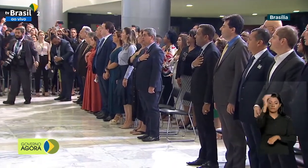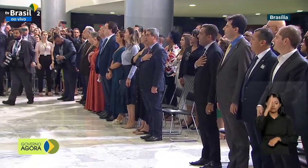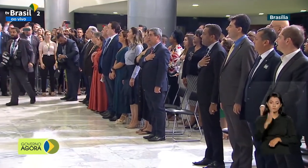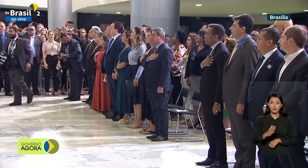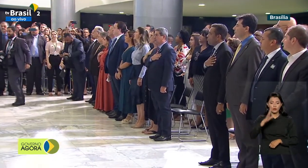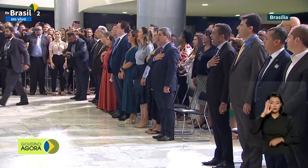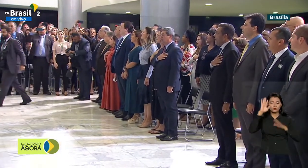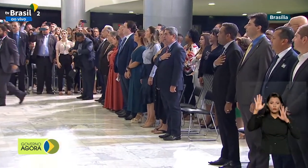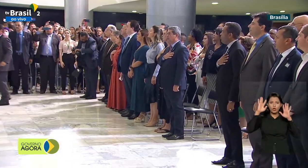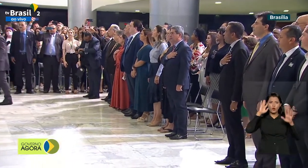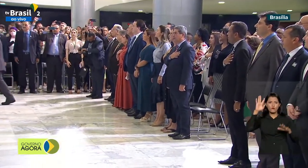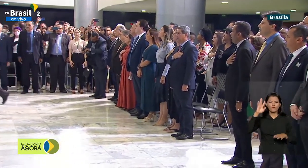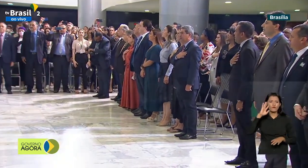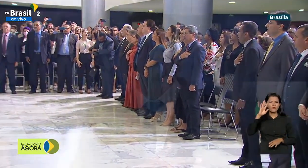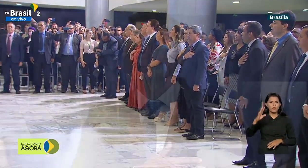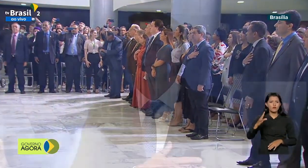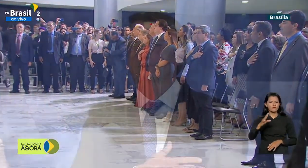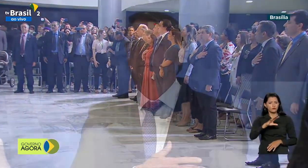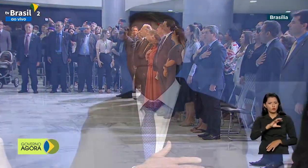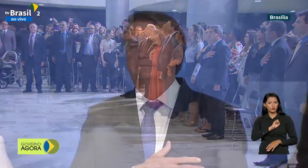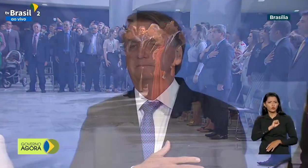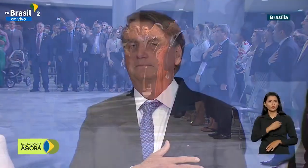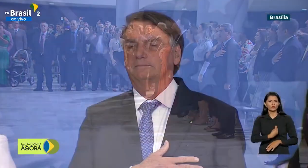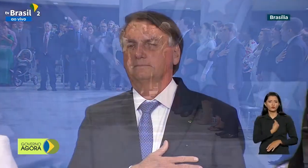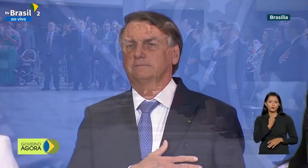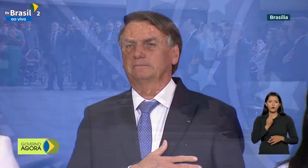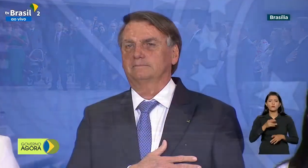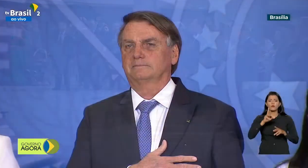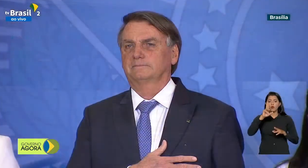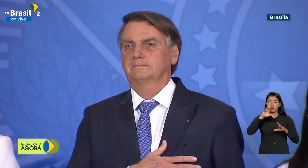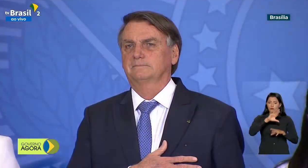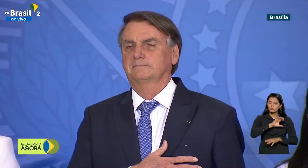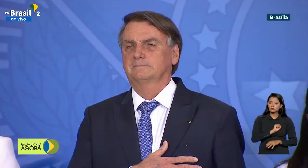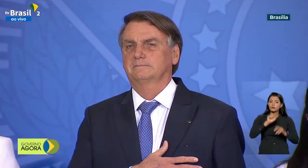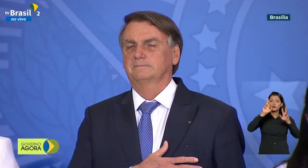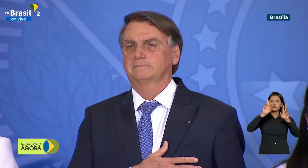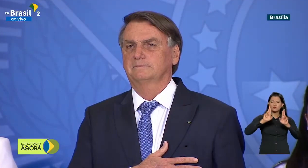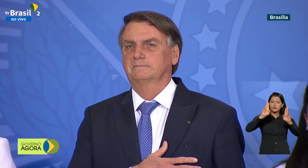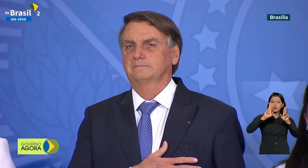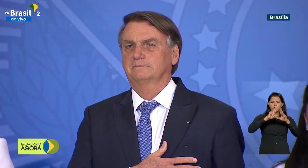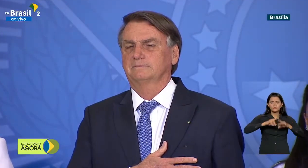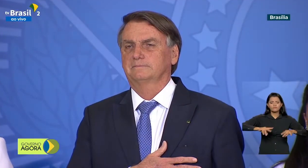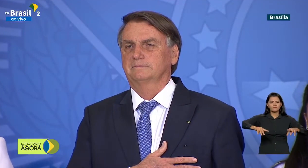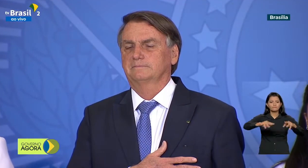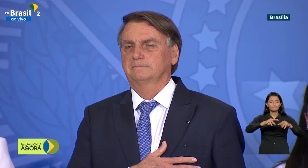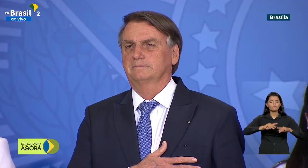E aí E aí